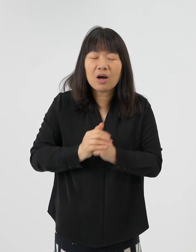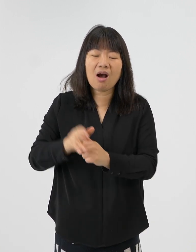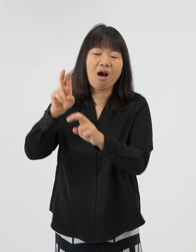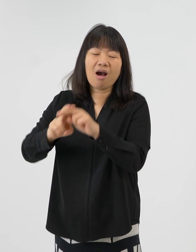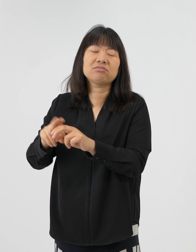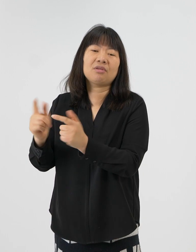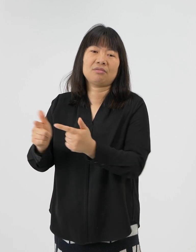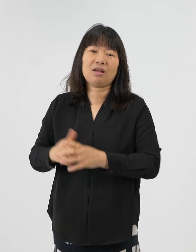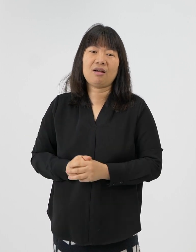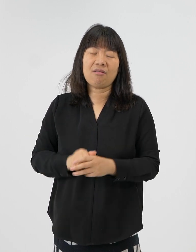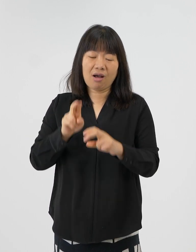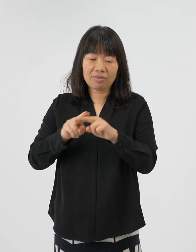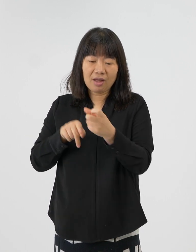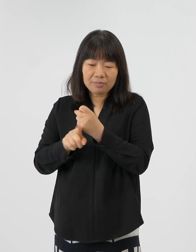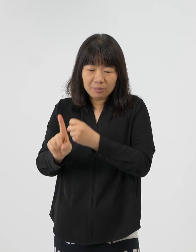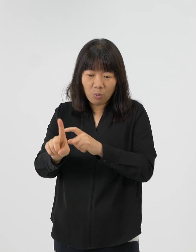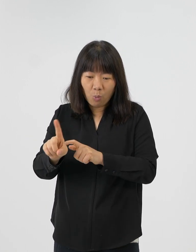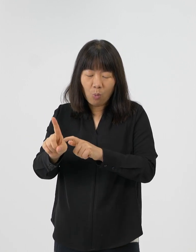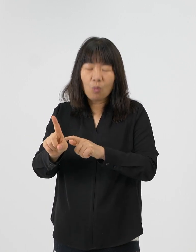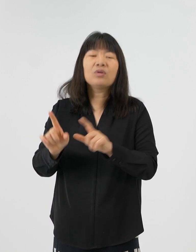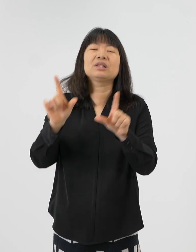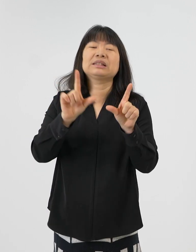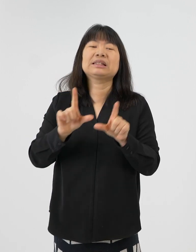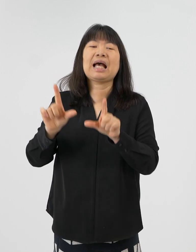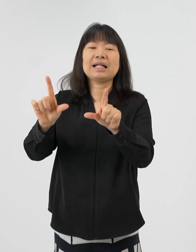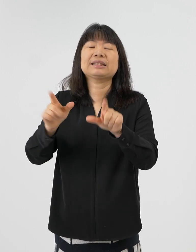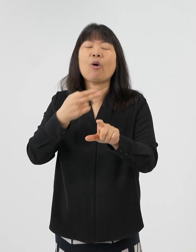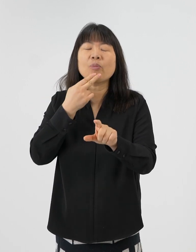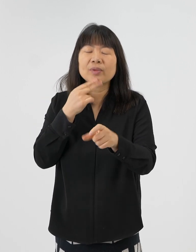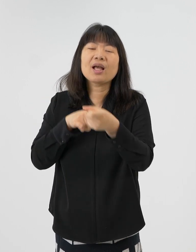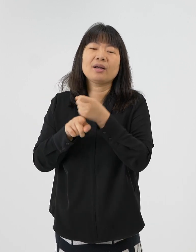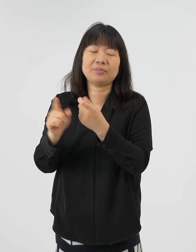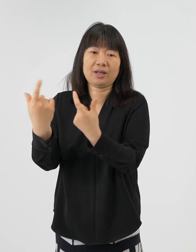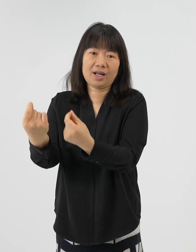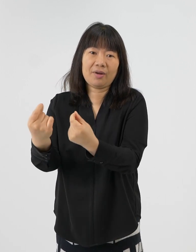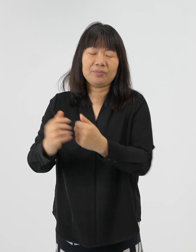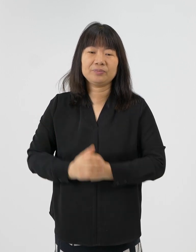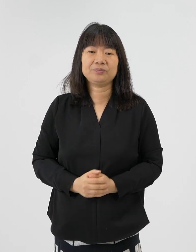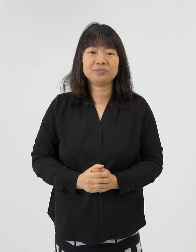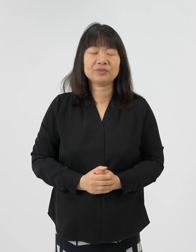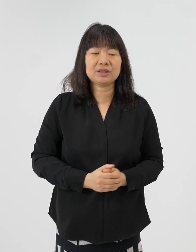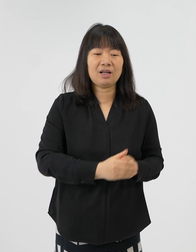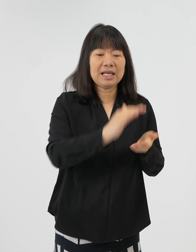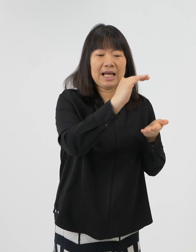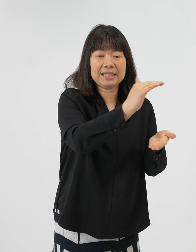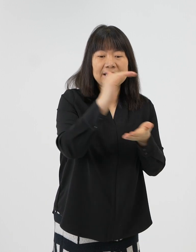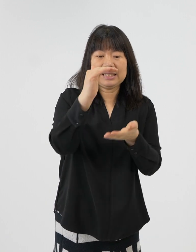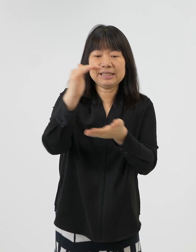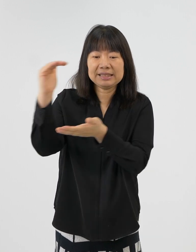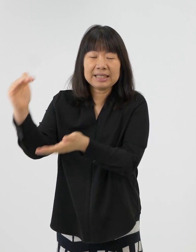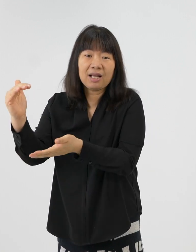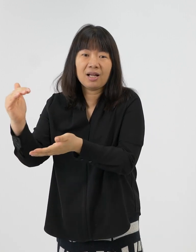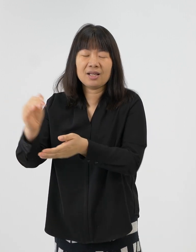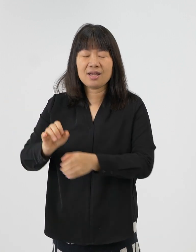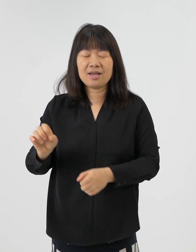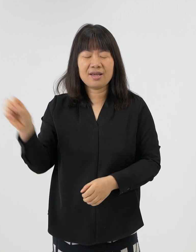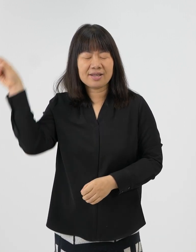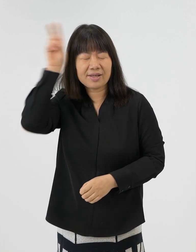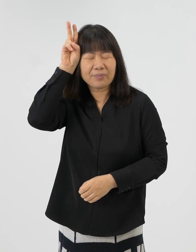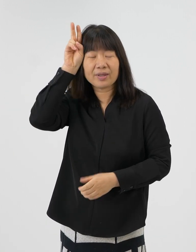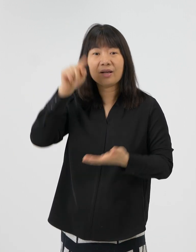얘기하는 거죠. 그러면 이런 과정이 오늘 갑자기 한꺼번에 일어나는 일일까요?